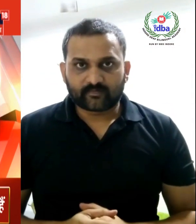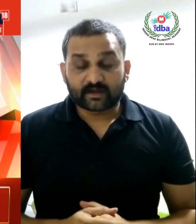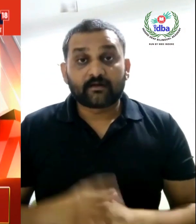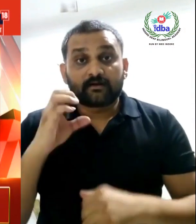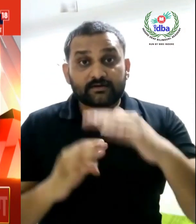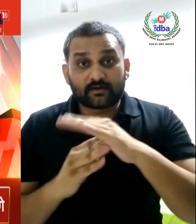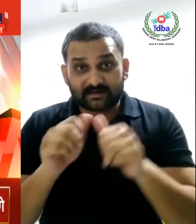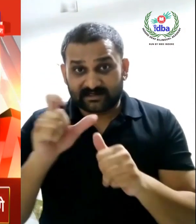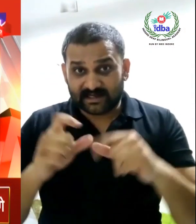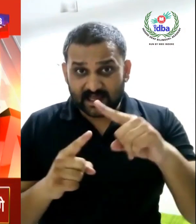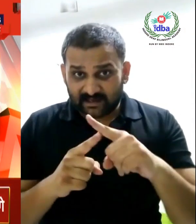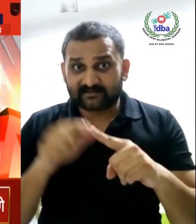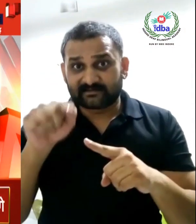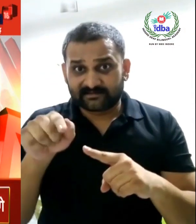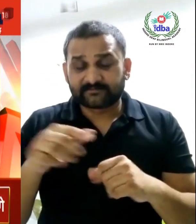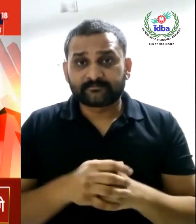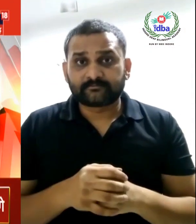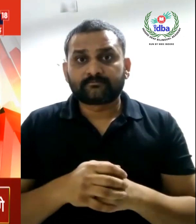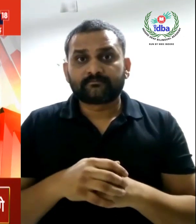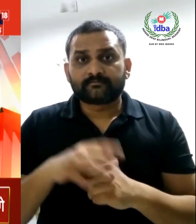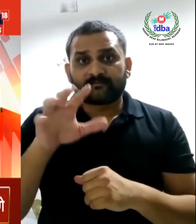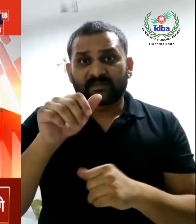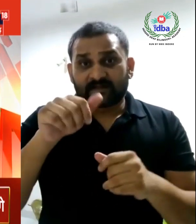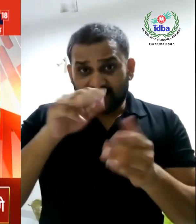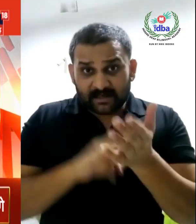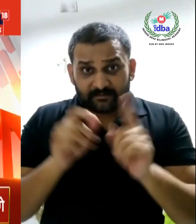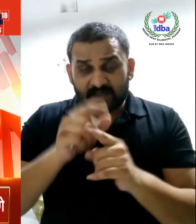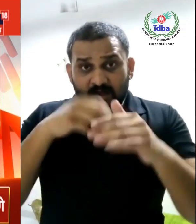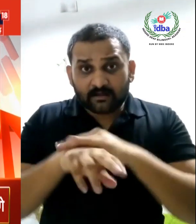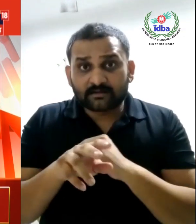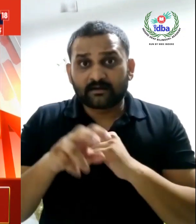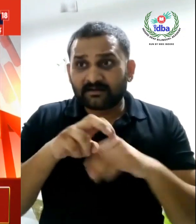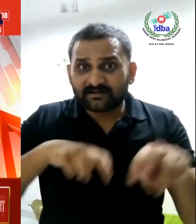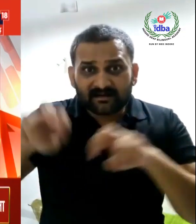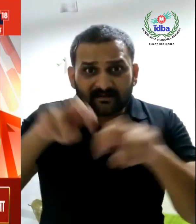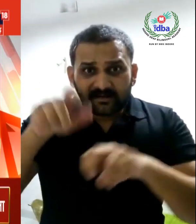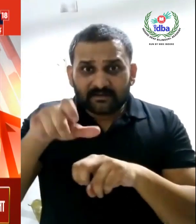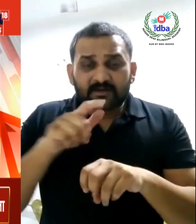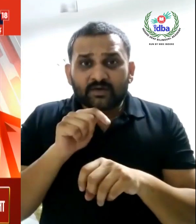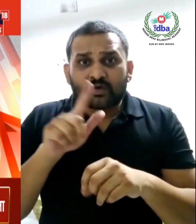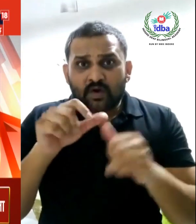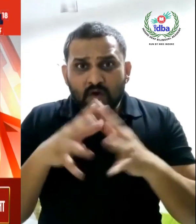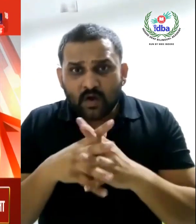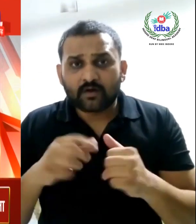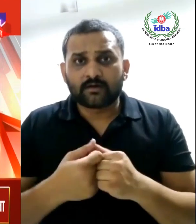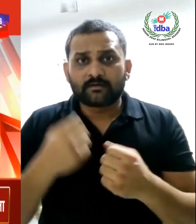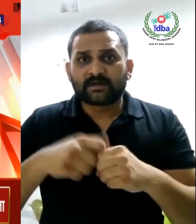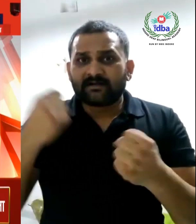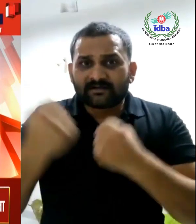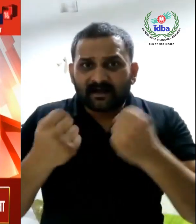ठेका श्रम अधिनियम, अंतर्राज्यीय प्रवासी कर्मकार अधिनियम तथा मोटर